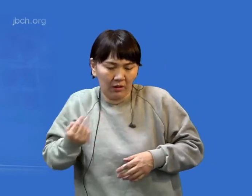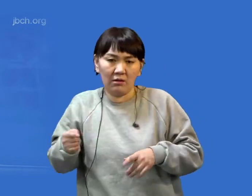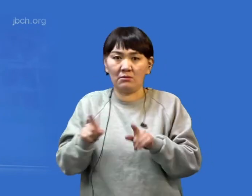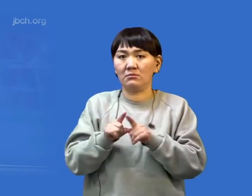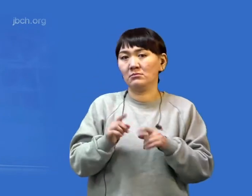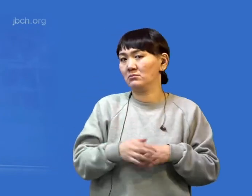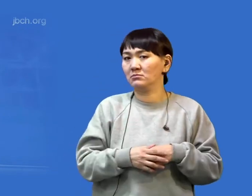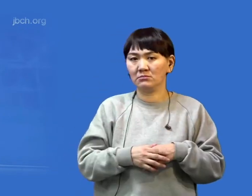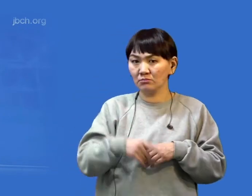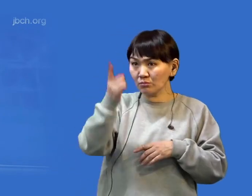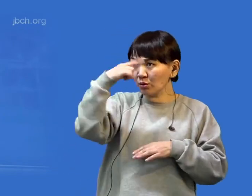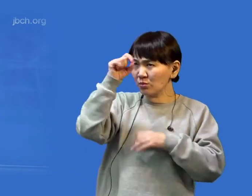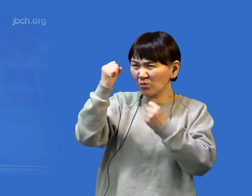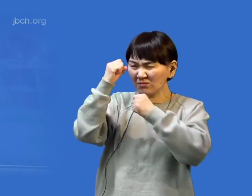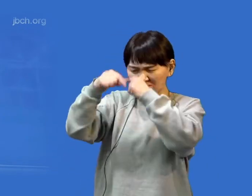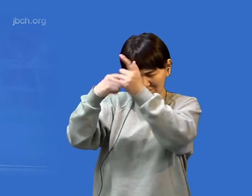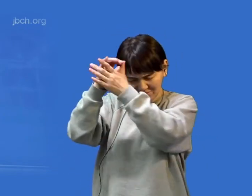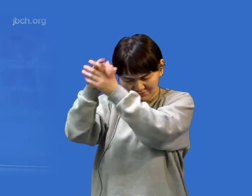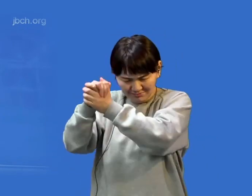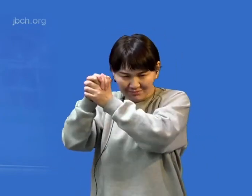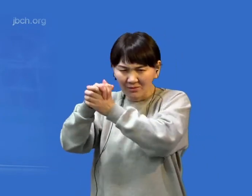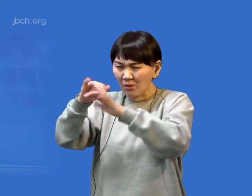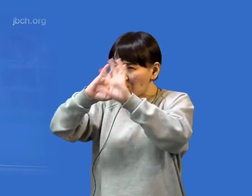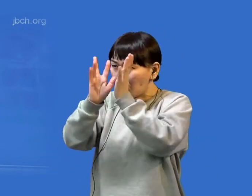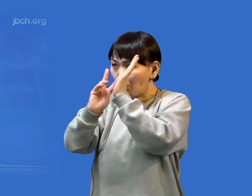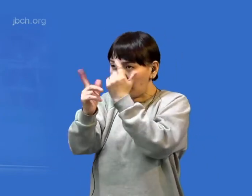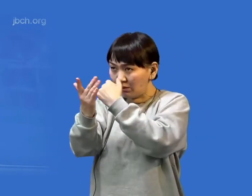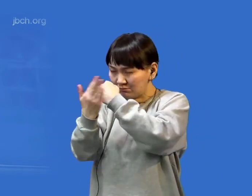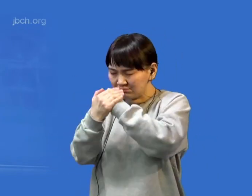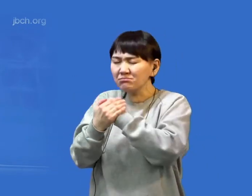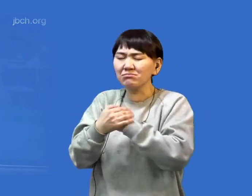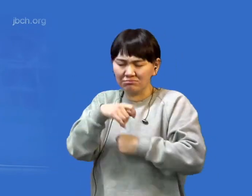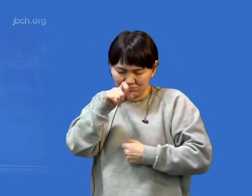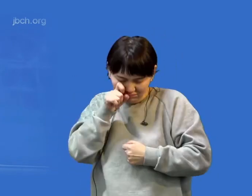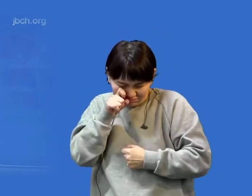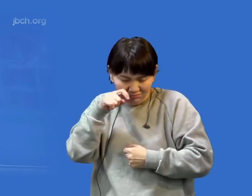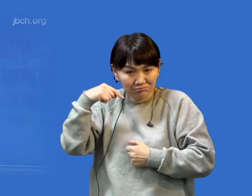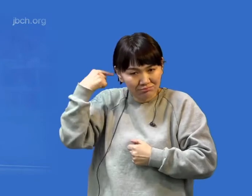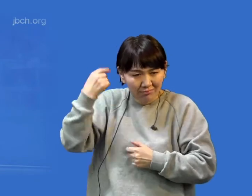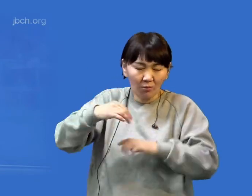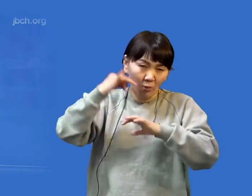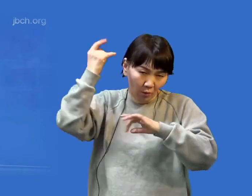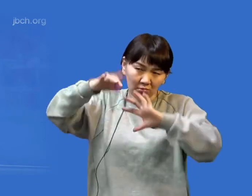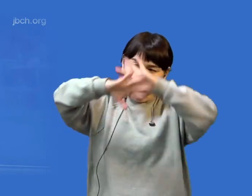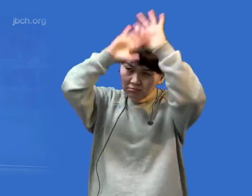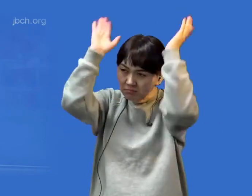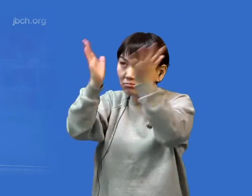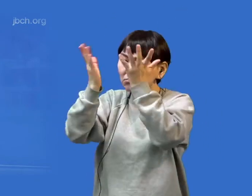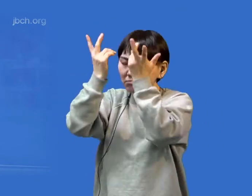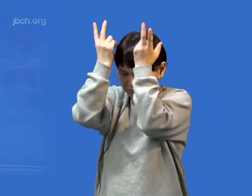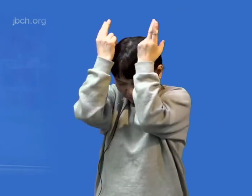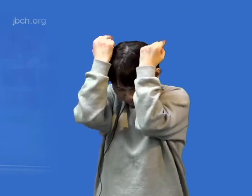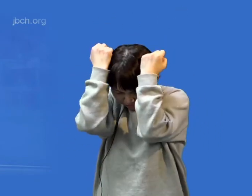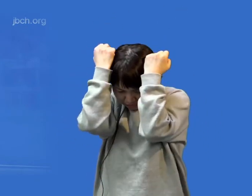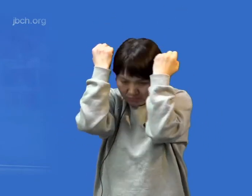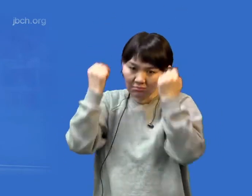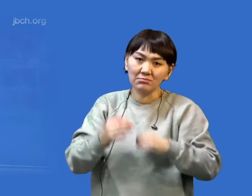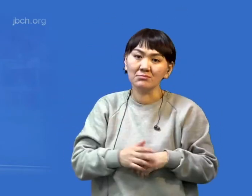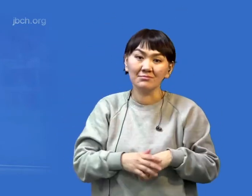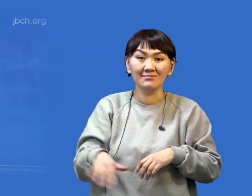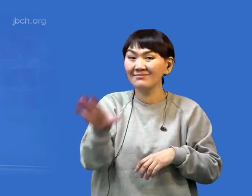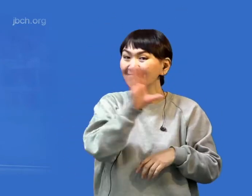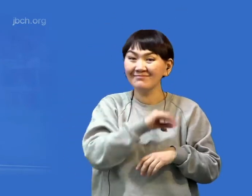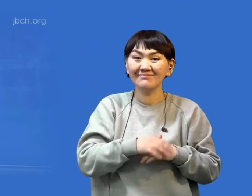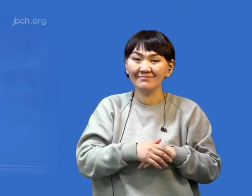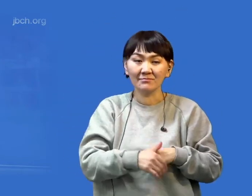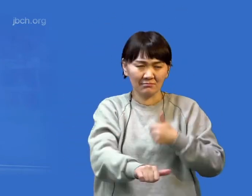Бид нэр бурхны хүч чадалд найдаад бурхны үгэнд бүх хүчил, бүх санаа, бүх оюун ухаан, бүх хүч чадлаараа дуулууртай байвал тийм ээ. Бид нэр дэлхийн